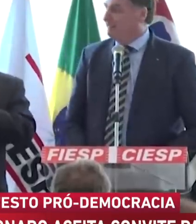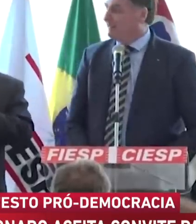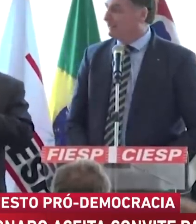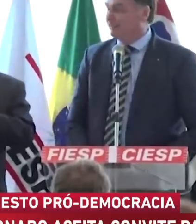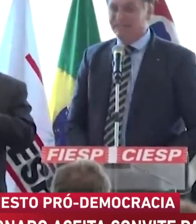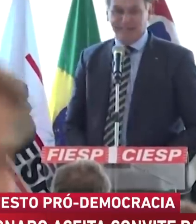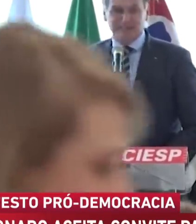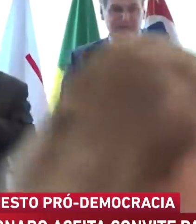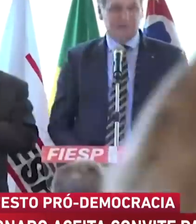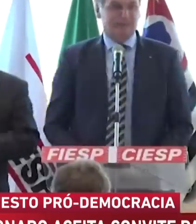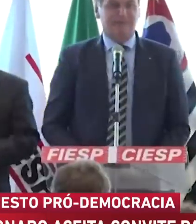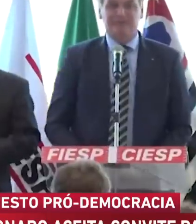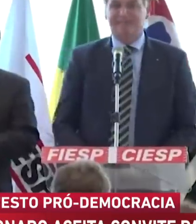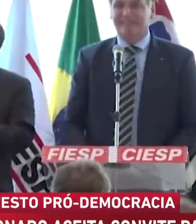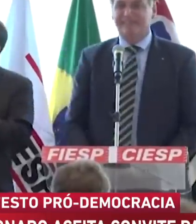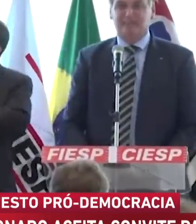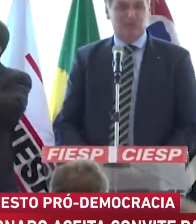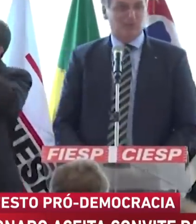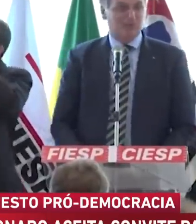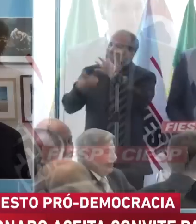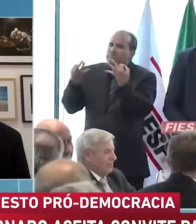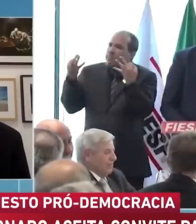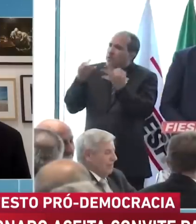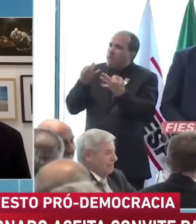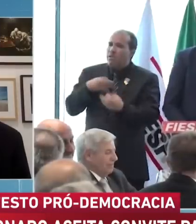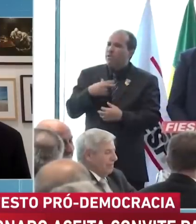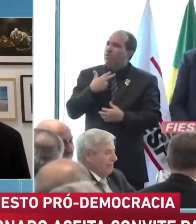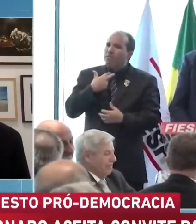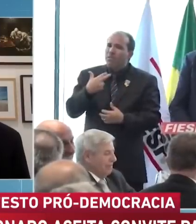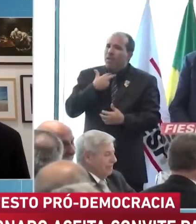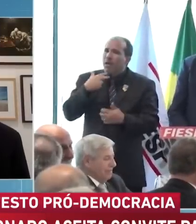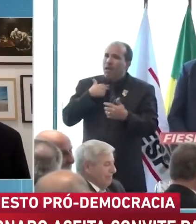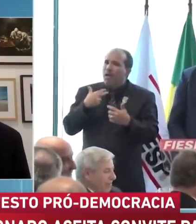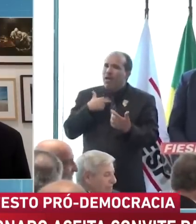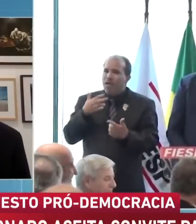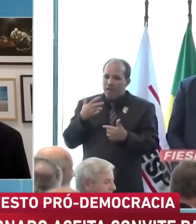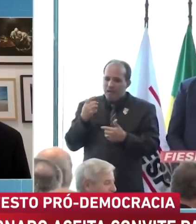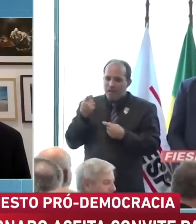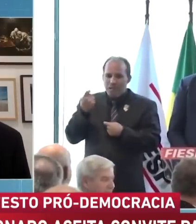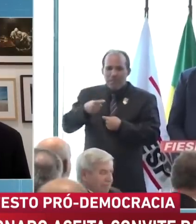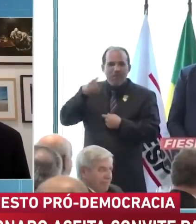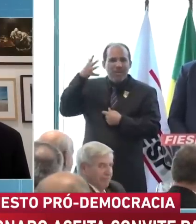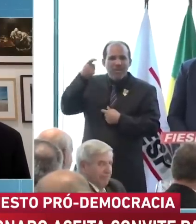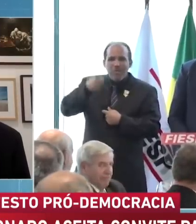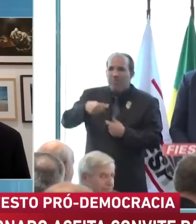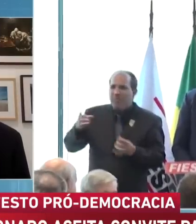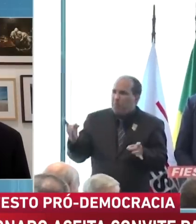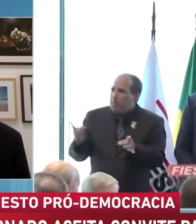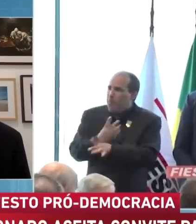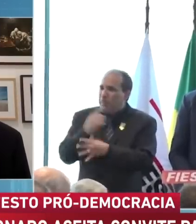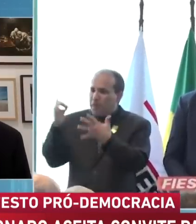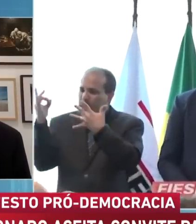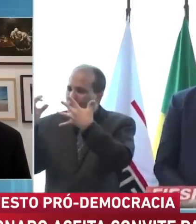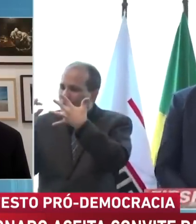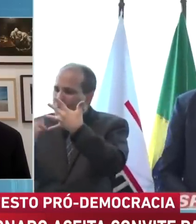algo está errado, né? Algum tipo de atitude contrária ou de questionamentos sem